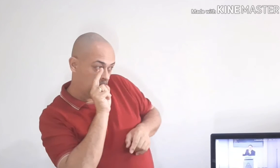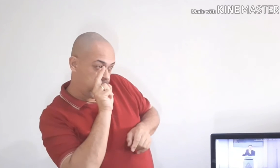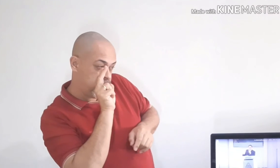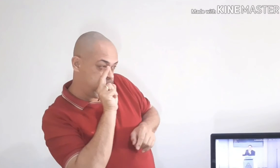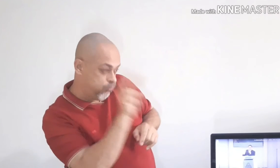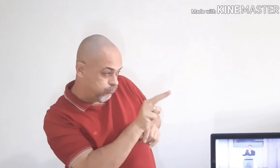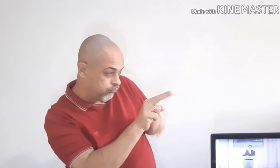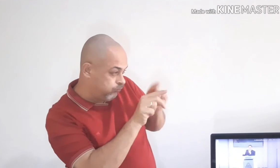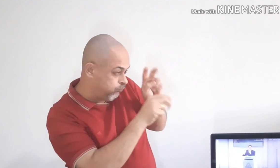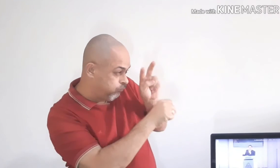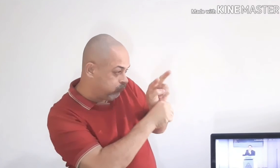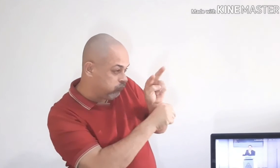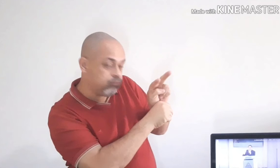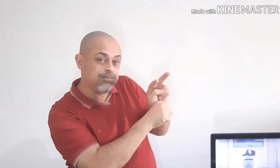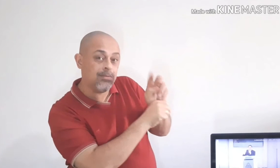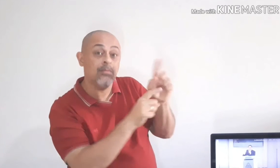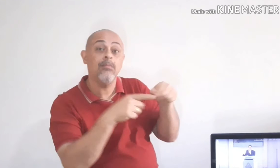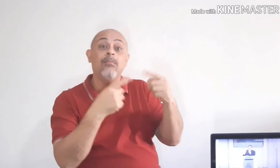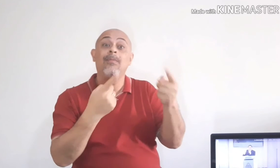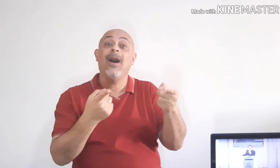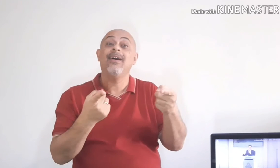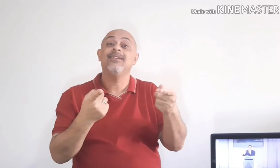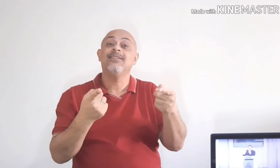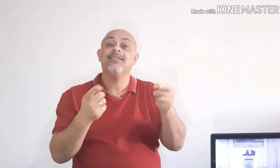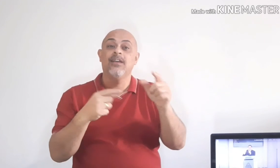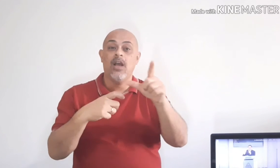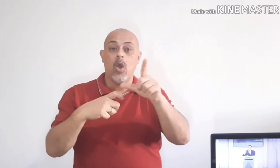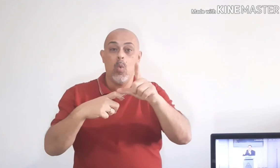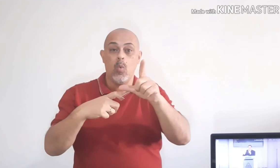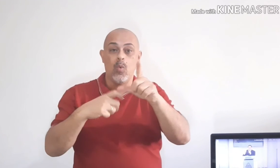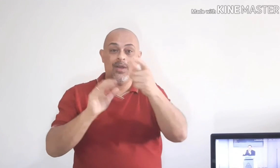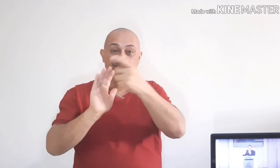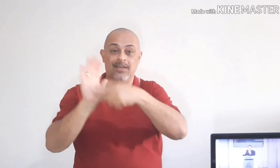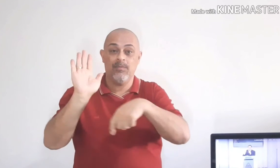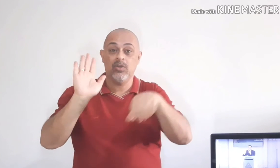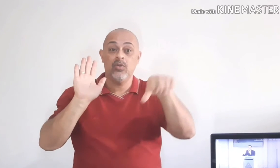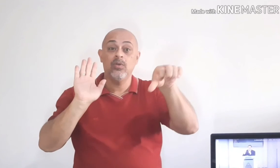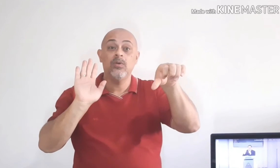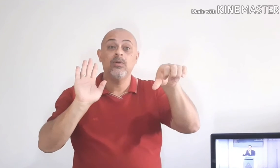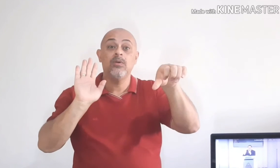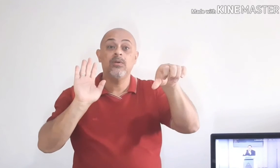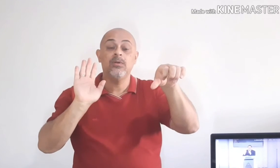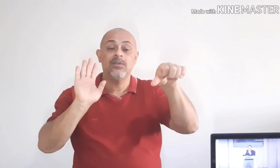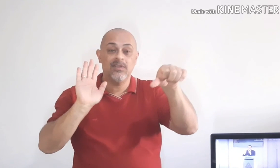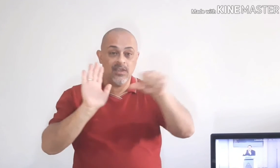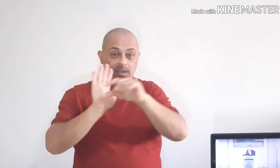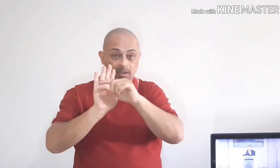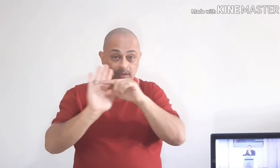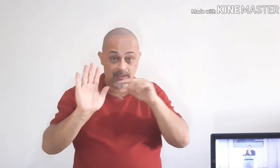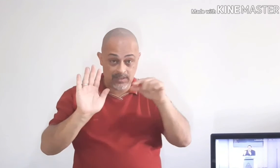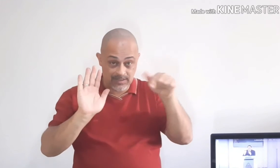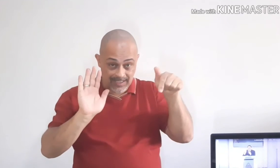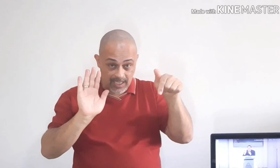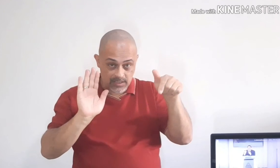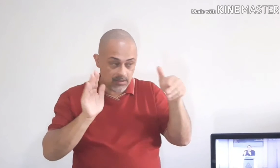9 e Lucas 7, nós podemos muito bem qualificar esse olhar como um olhar